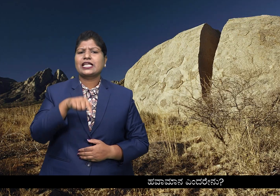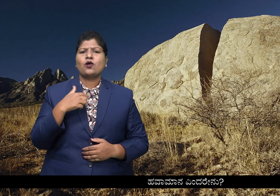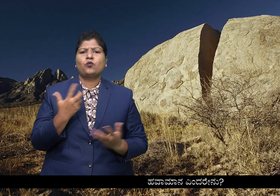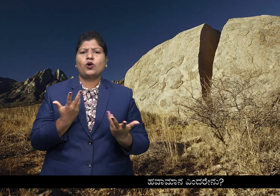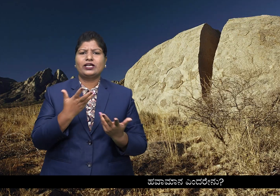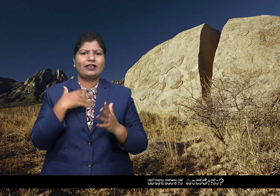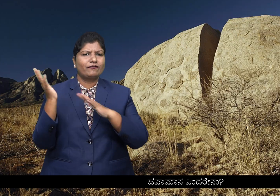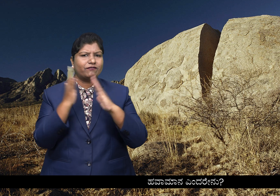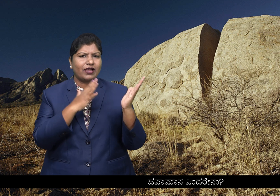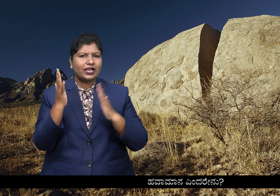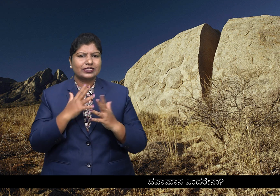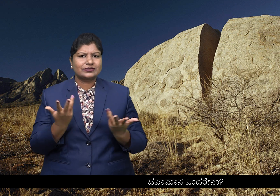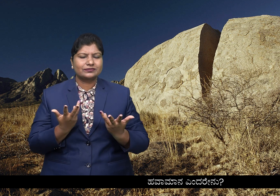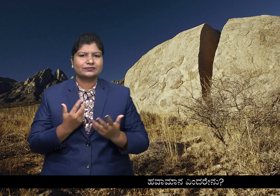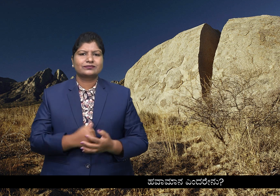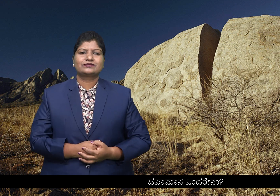ಹವಾಮಾನ ಅಂದ್ರೆ ಏನು?